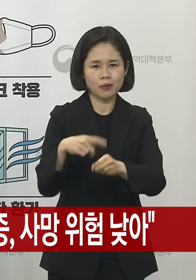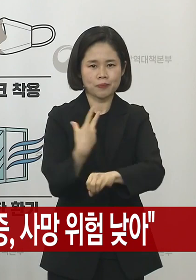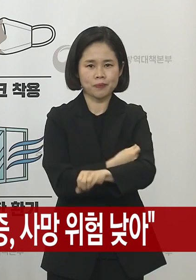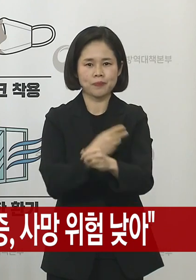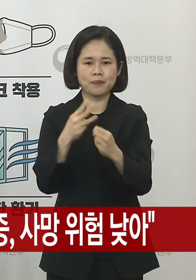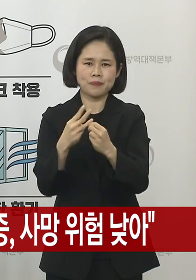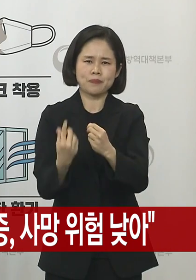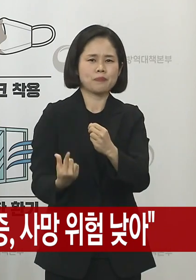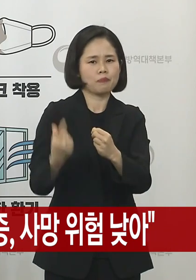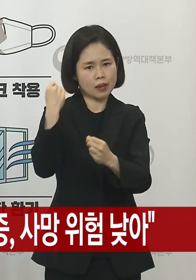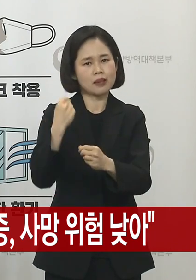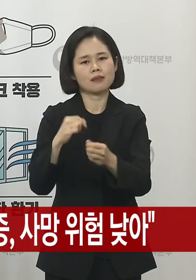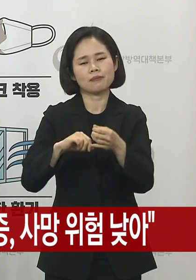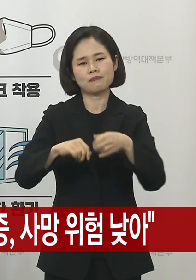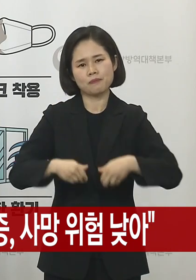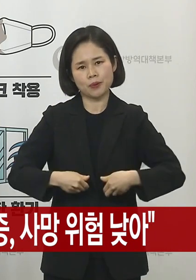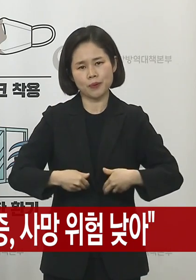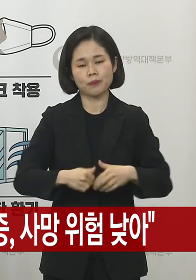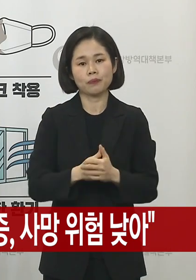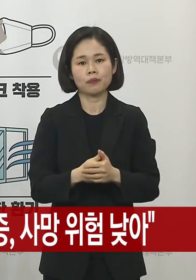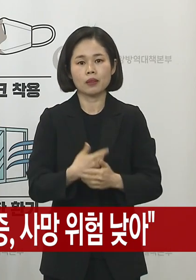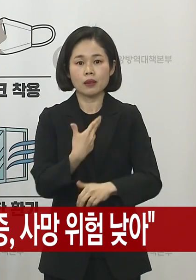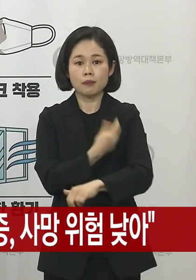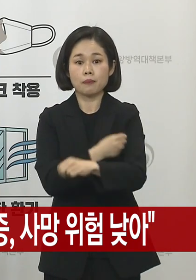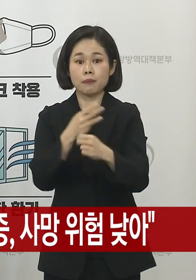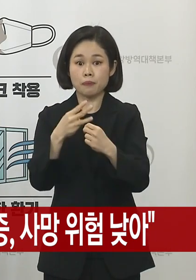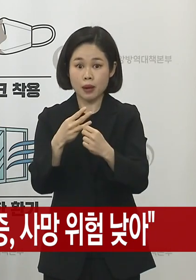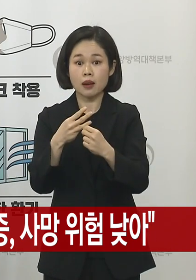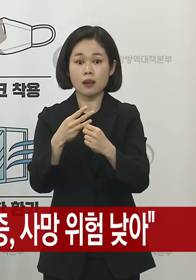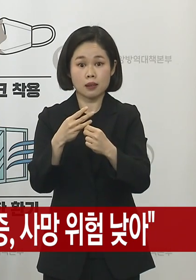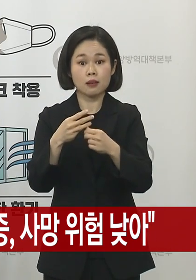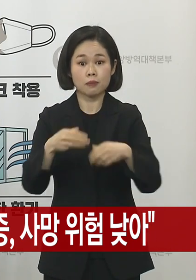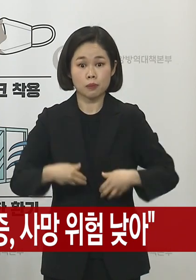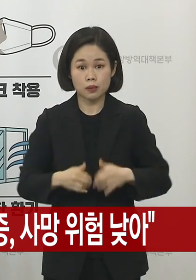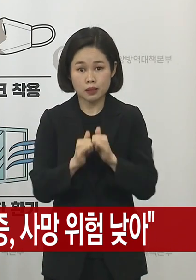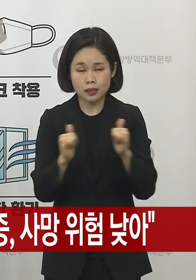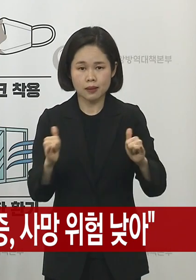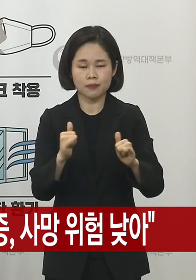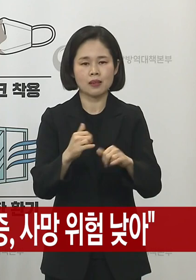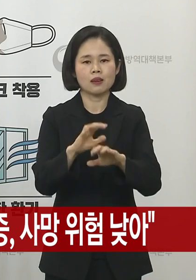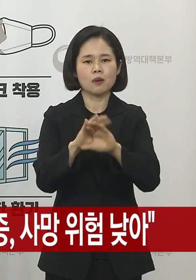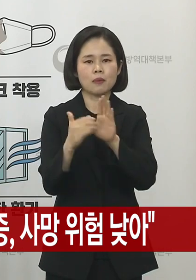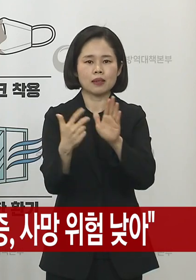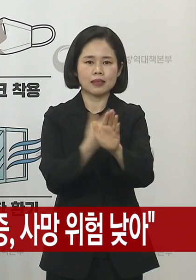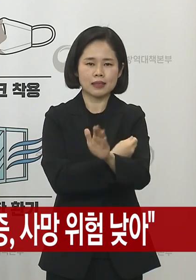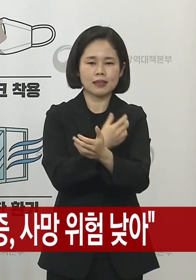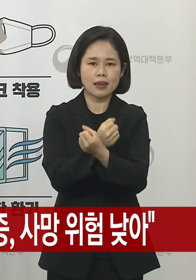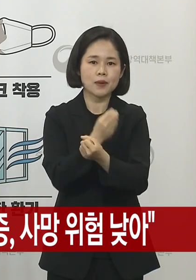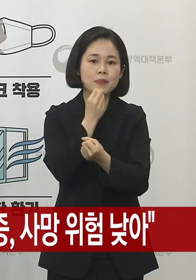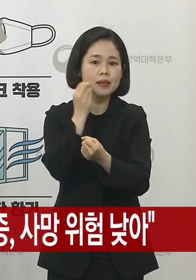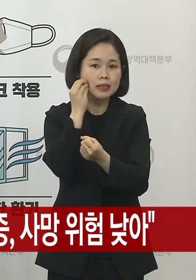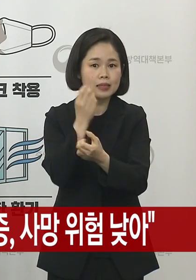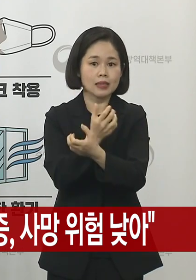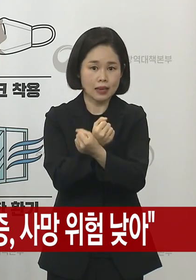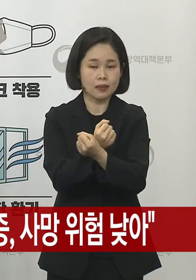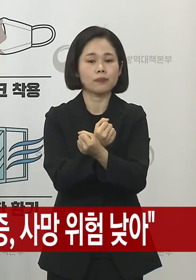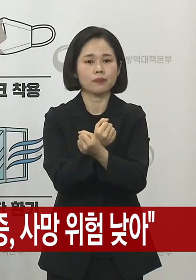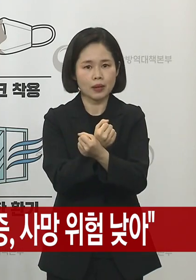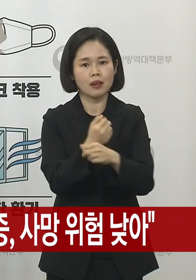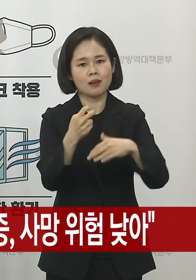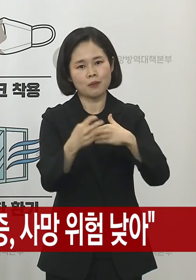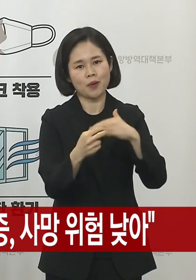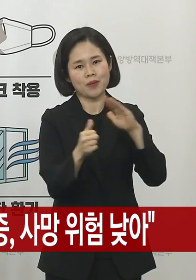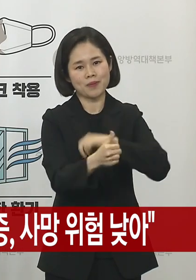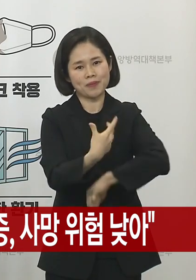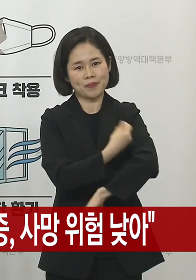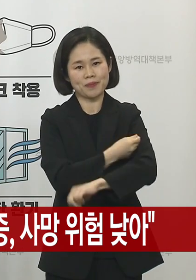접종이 필요합니다. 3차 접종 대상은 사전 예약 누리집에서 예약하시고 가까운 의료기관에서 접종해 주시기